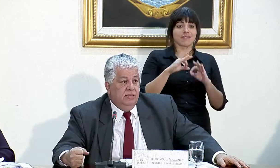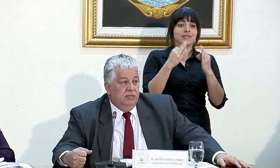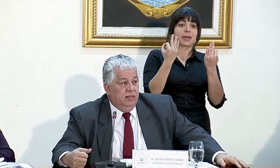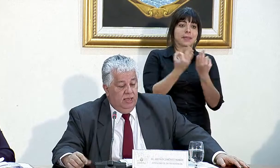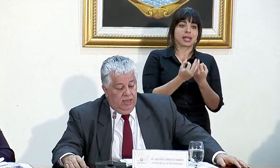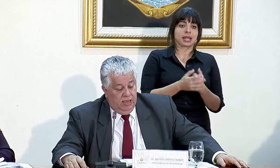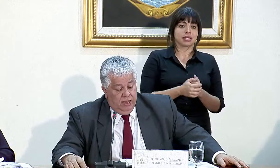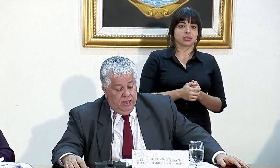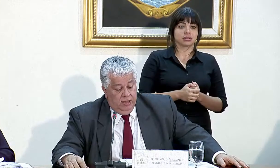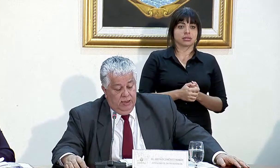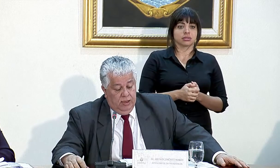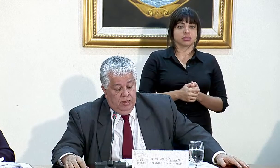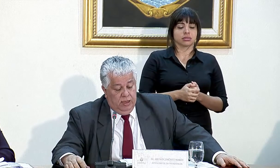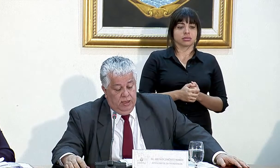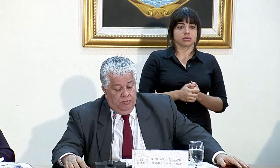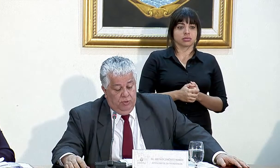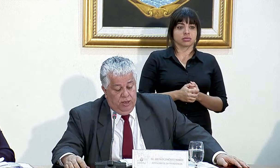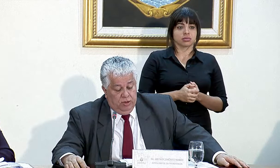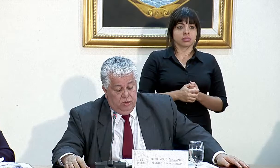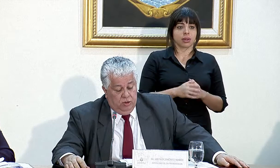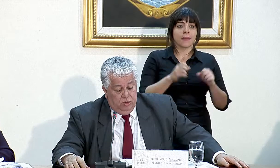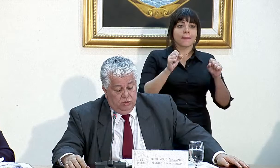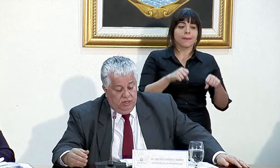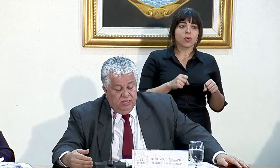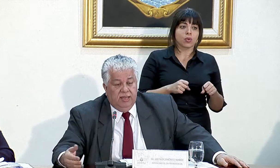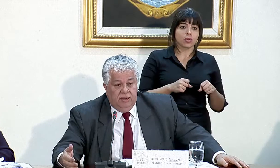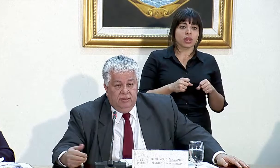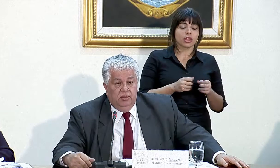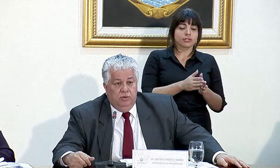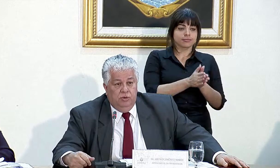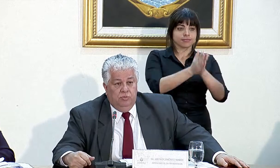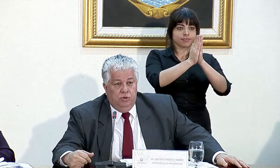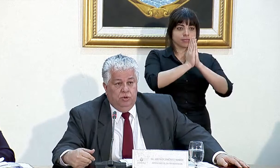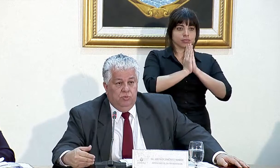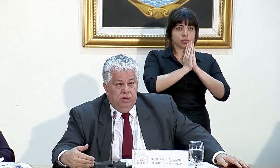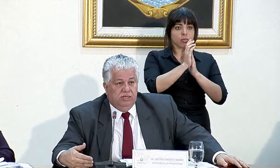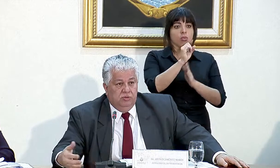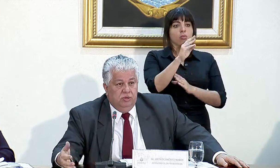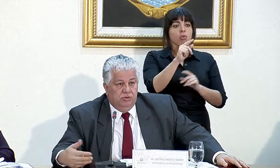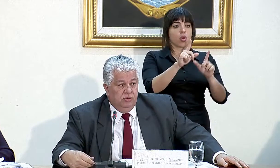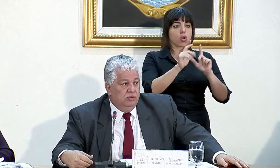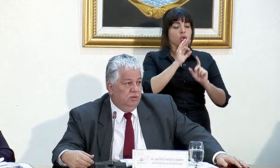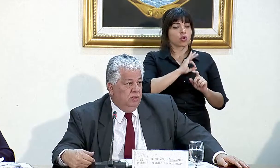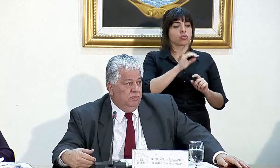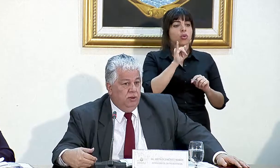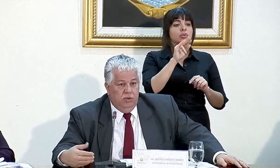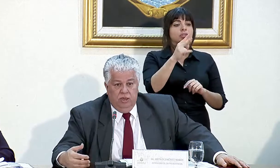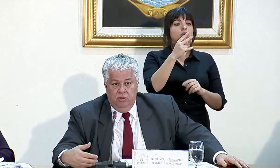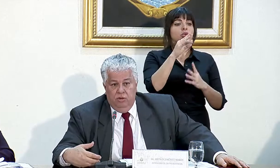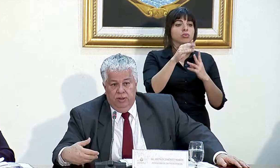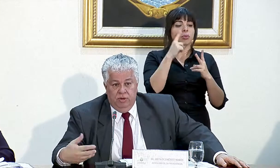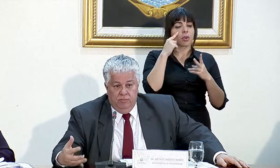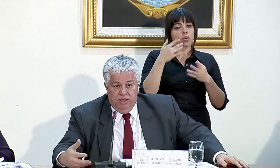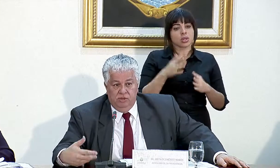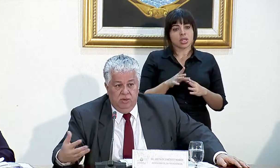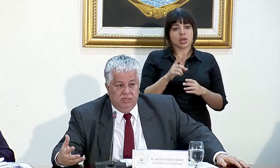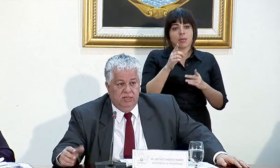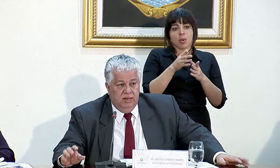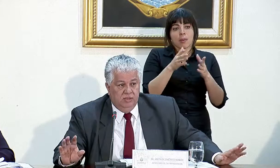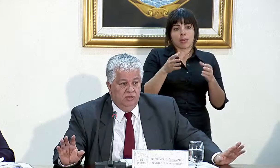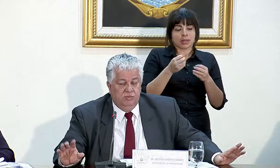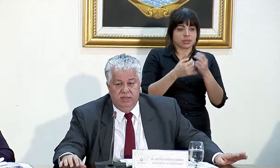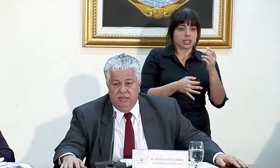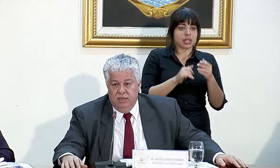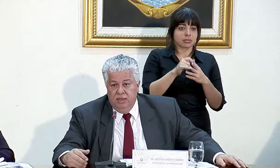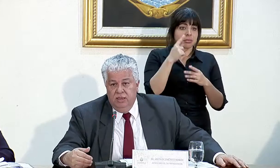familias de poder solicitar un bono como una segunda opción para un hijo, para una ampliación,